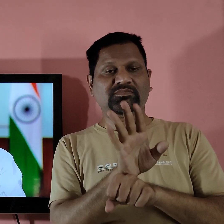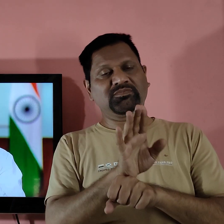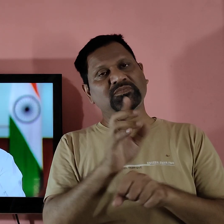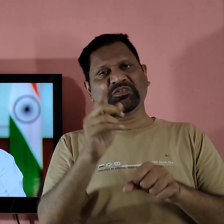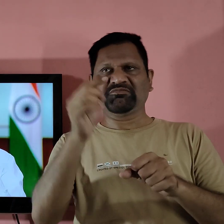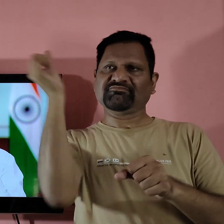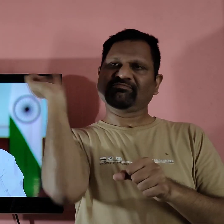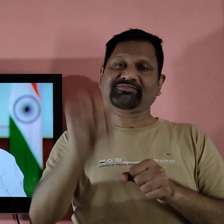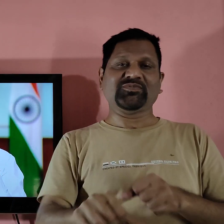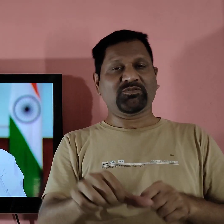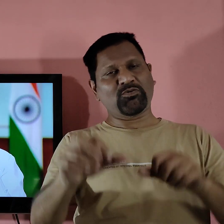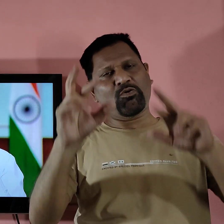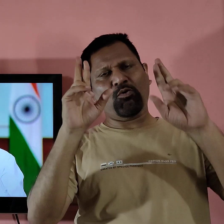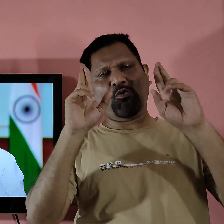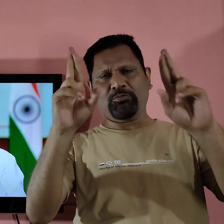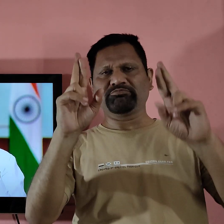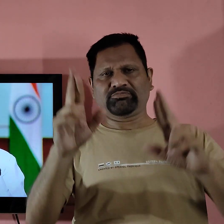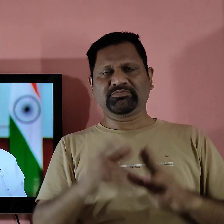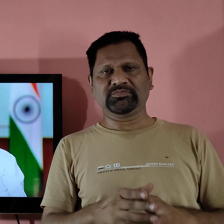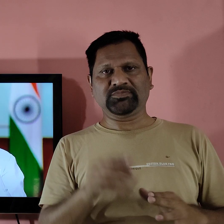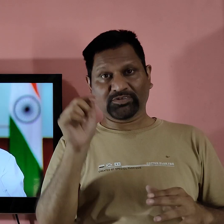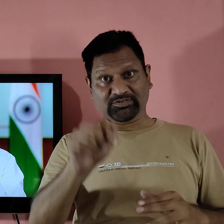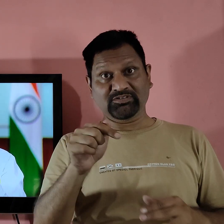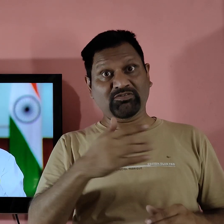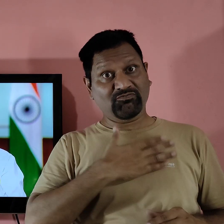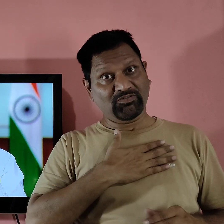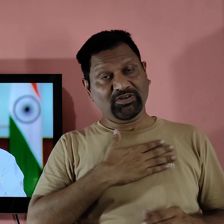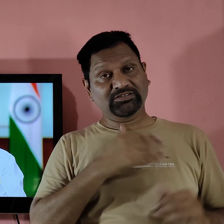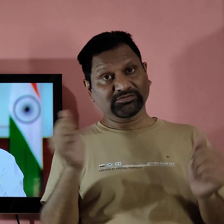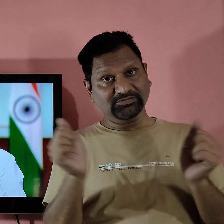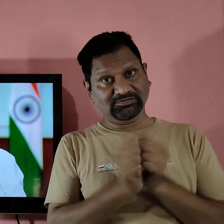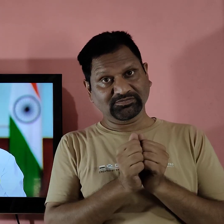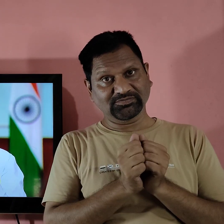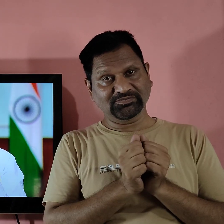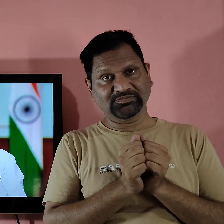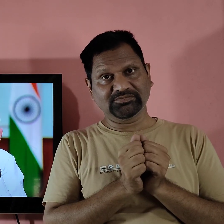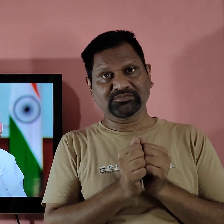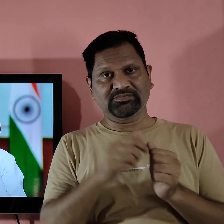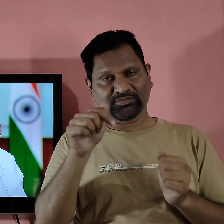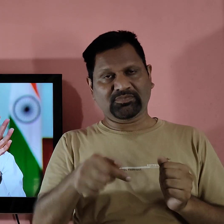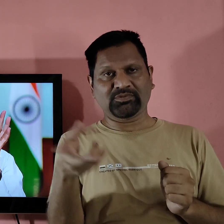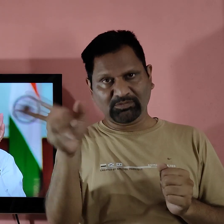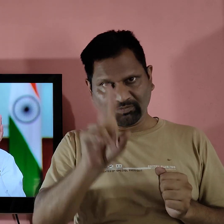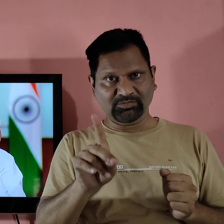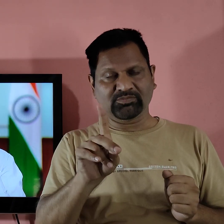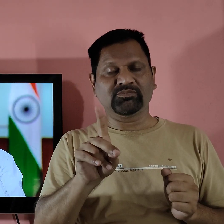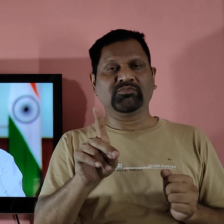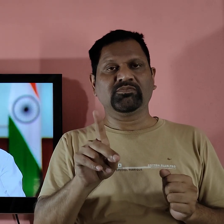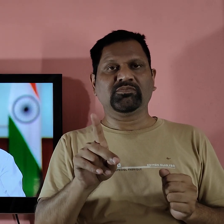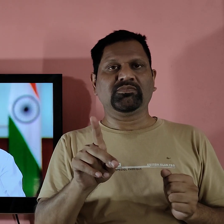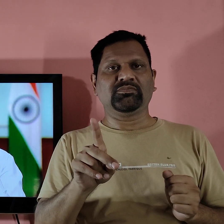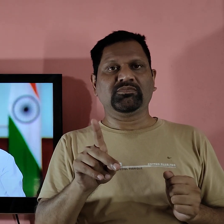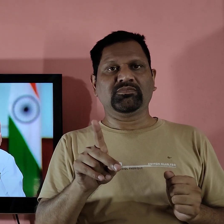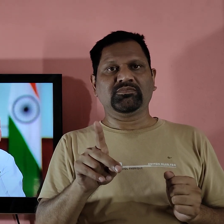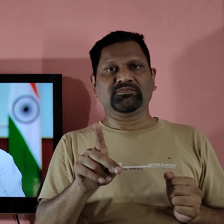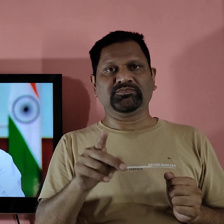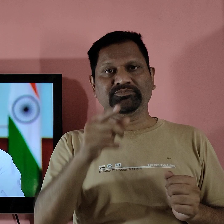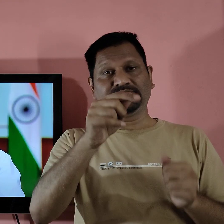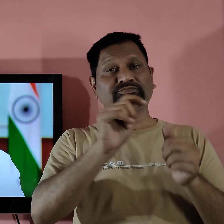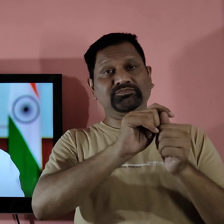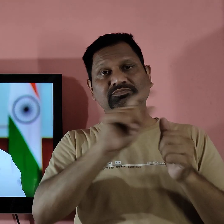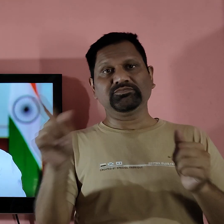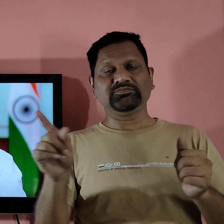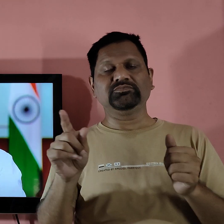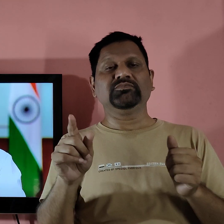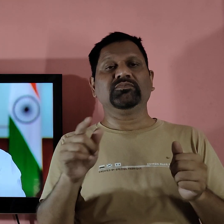जरूर परास्त करेंगे। इसी विश्वास के साथ एक बार फिर आप